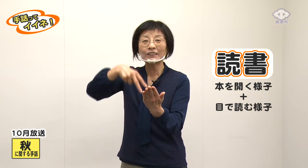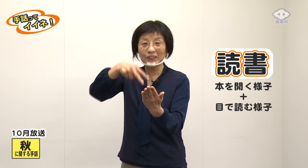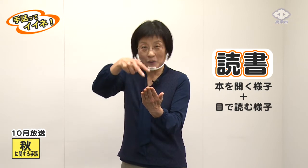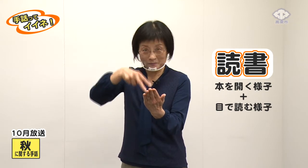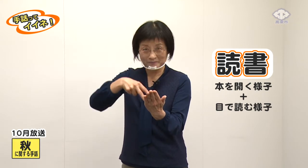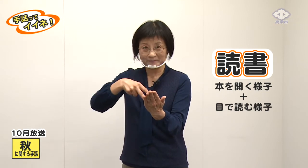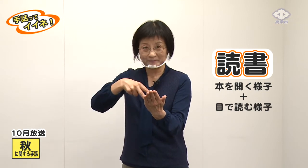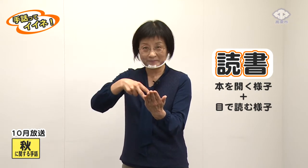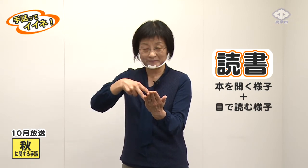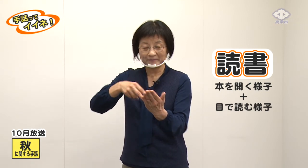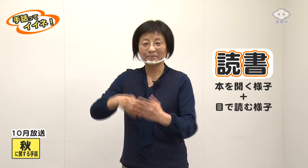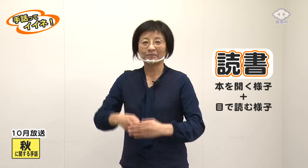書。